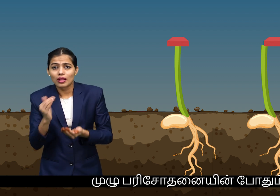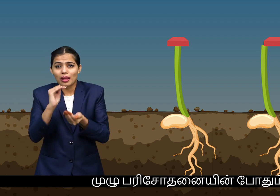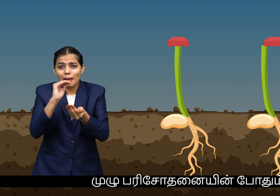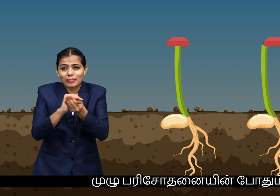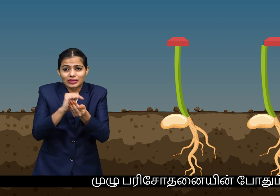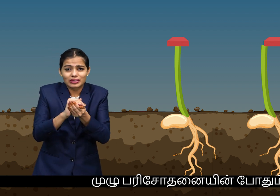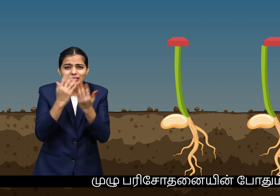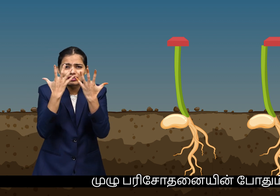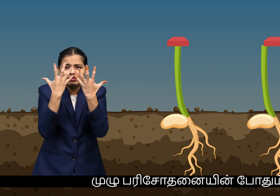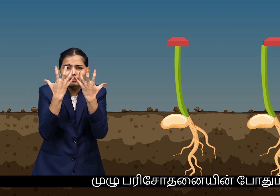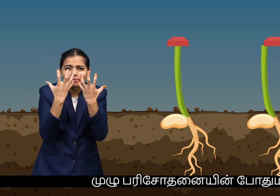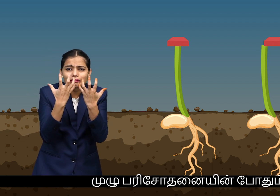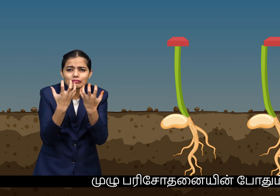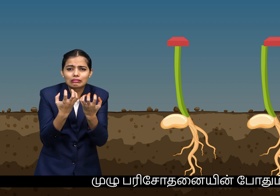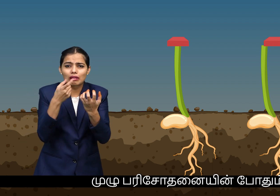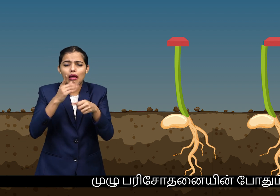முழு பரிசோதனையின் போது